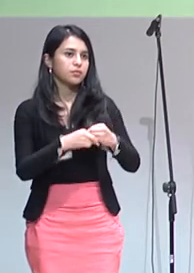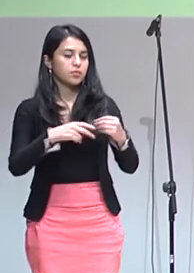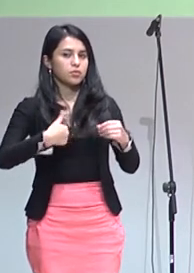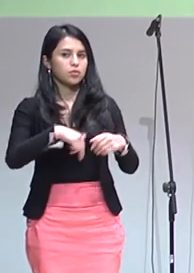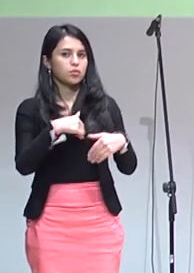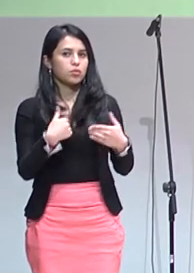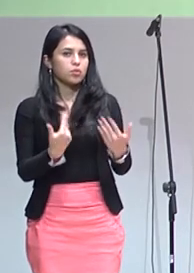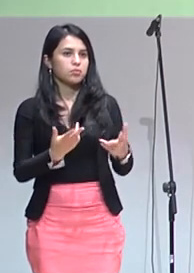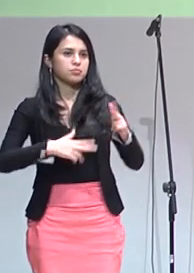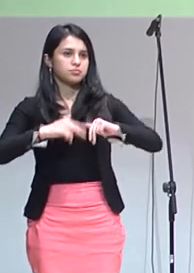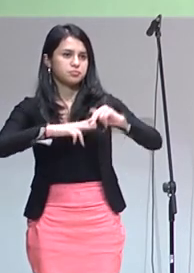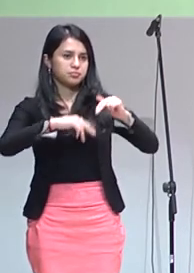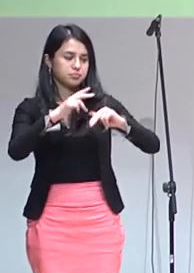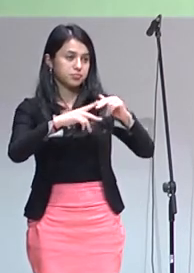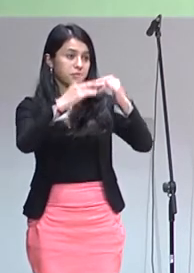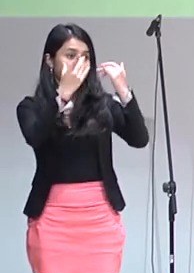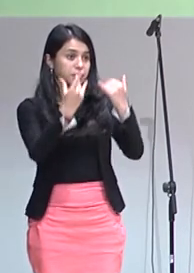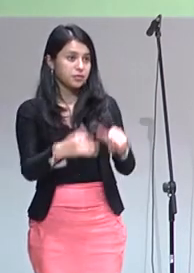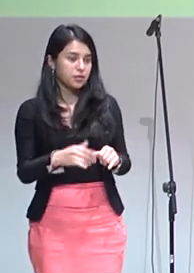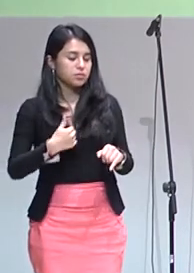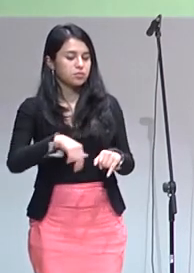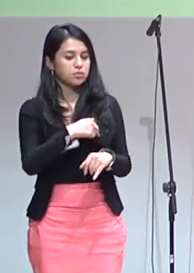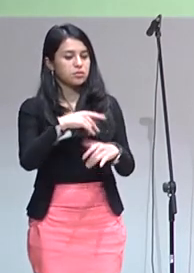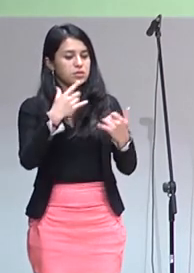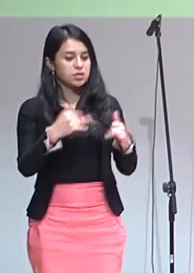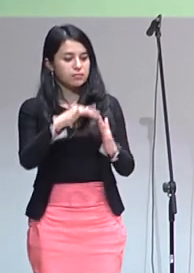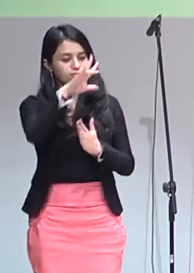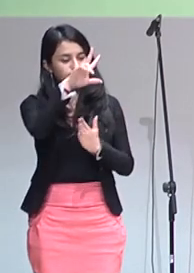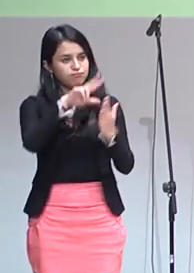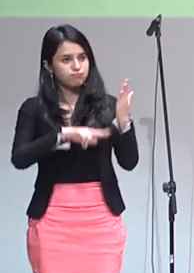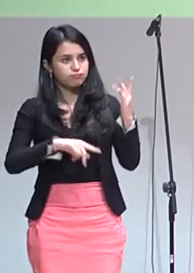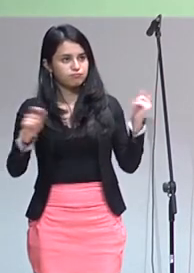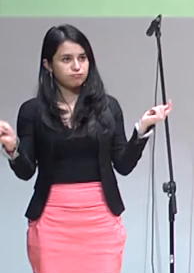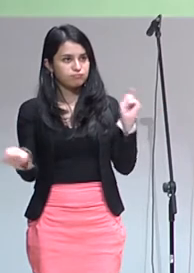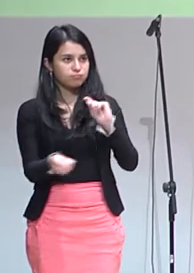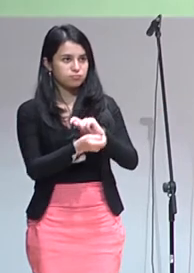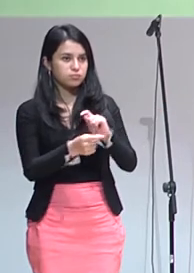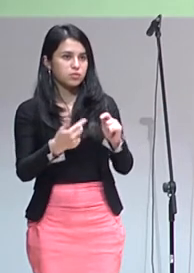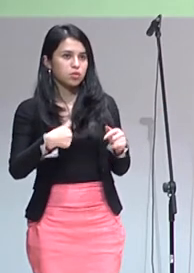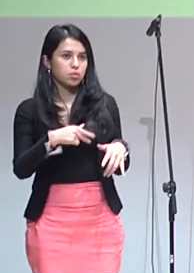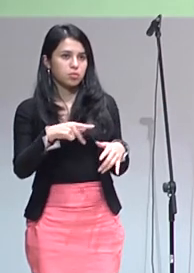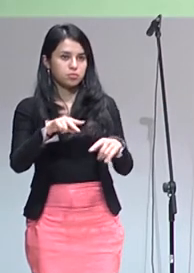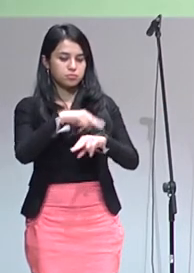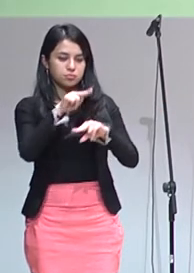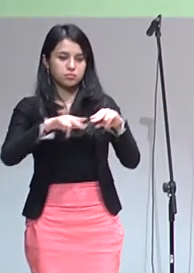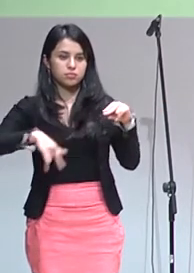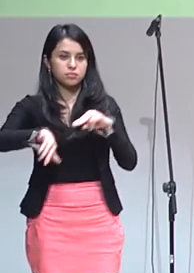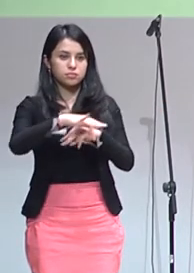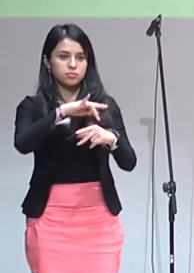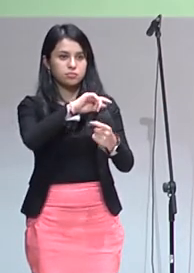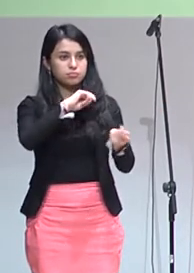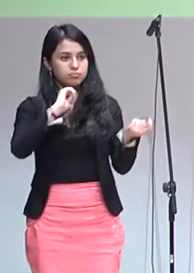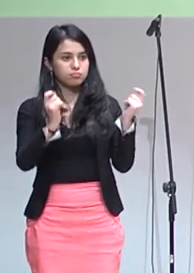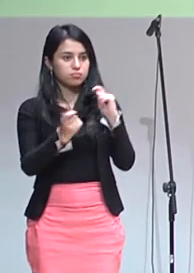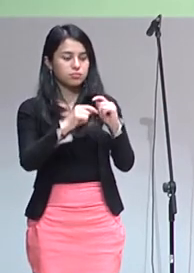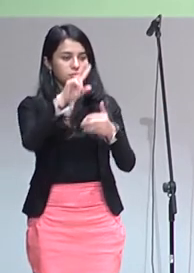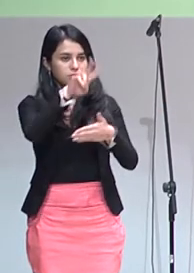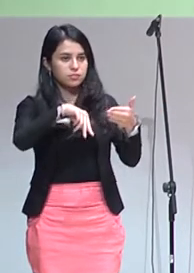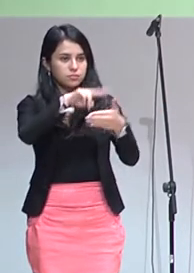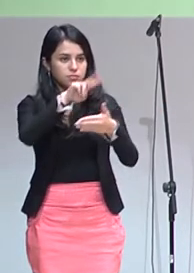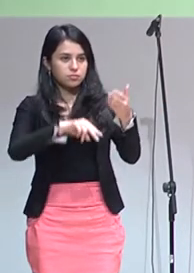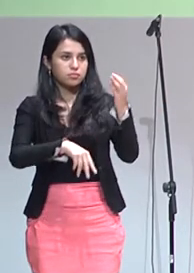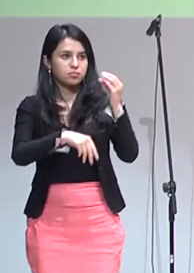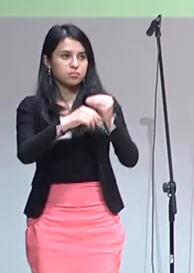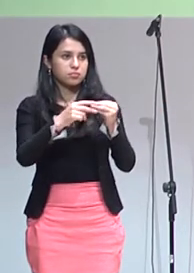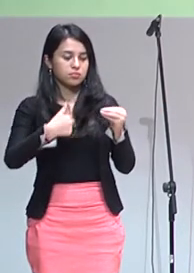construimos, ¿no? Y finalmente hacemos lecturesas, que es las lecturas de la naturaleza a través de un cuaderno auxiliar